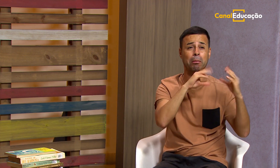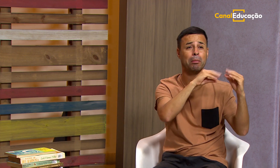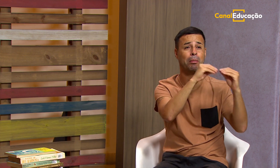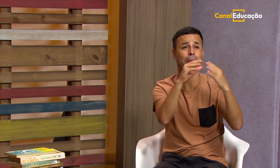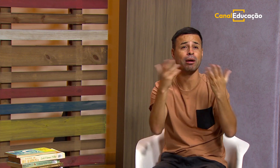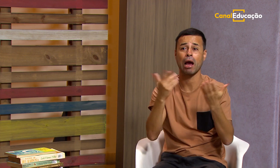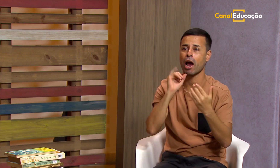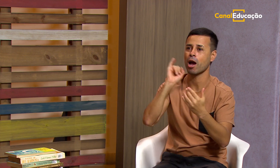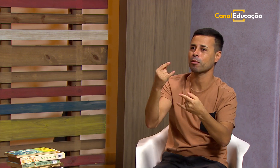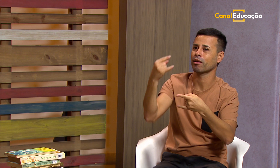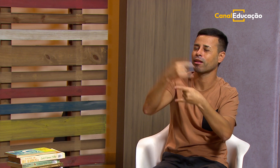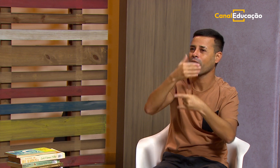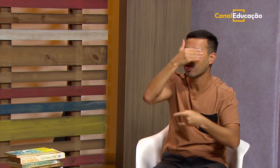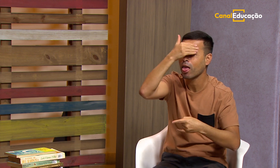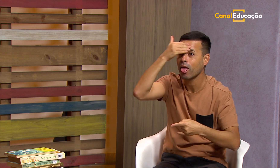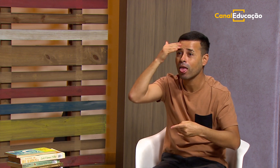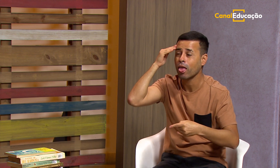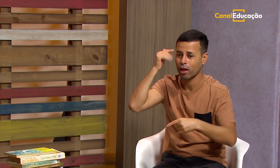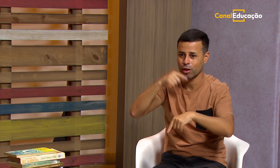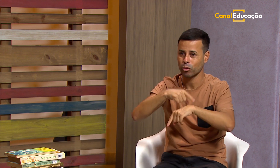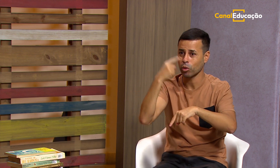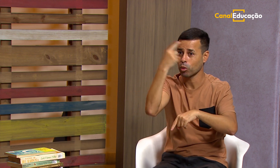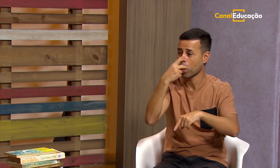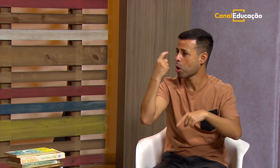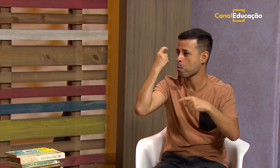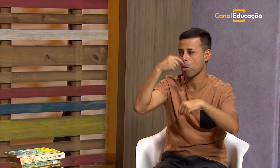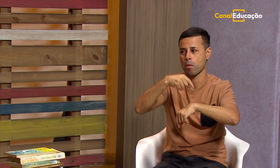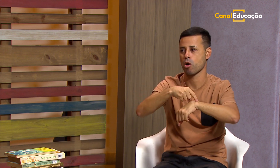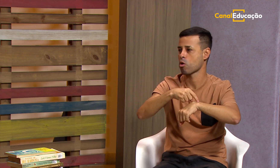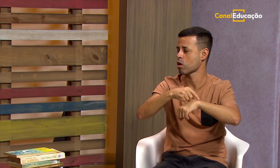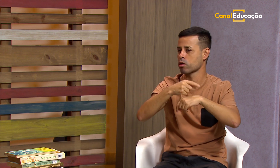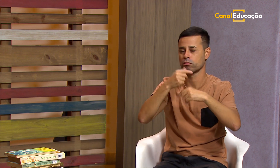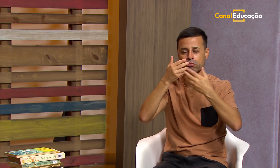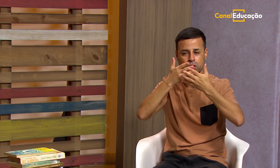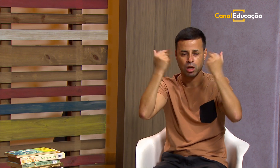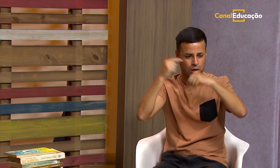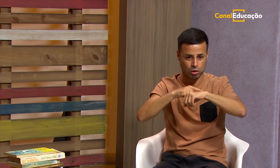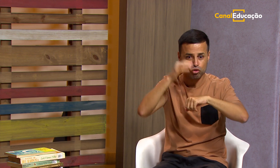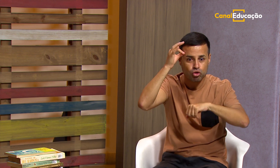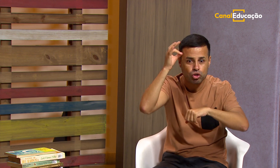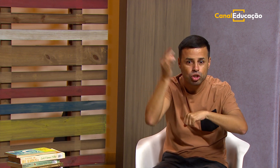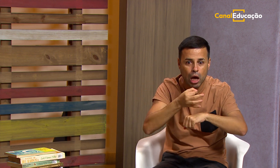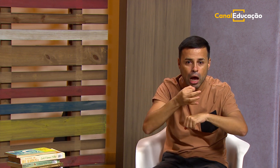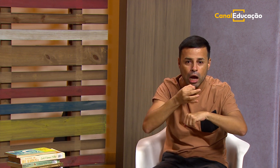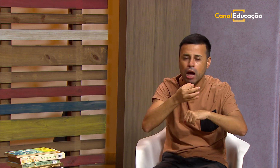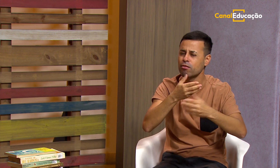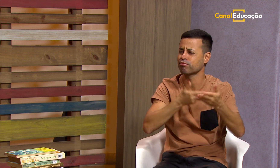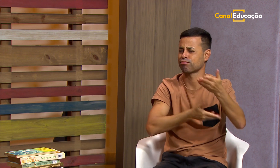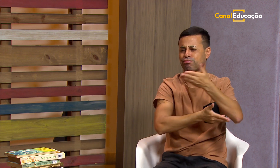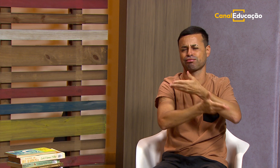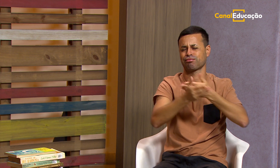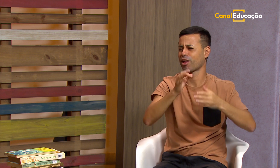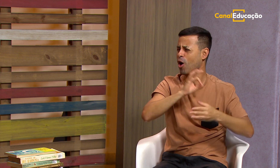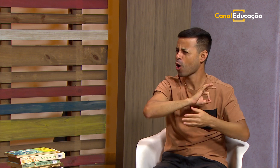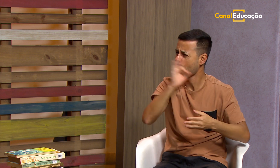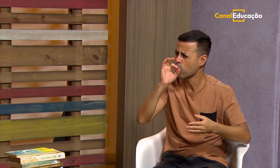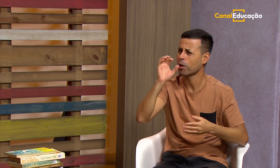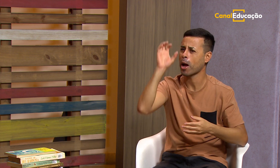ter algo além das barreiras comunicacionais dentro de casa. Era tão divertido e leve que até eu me perdia